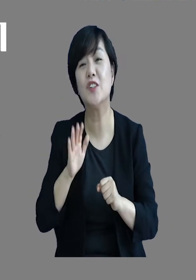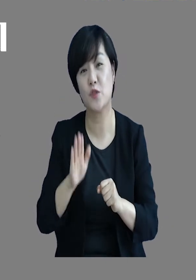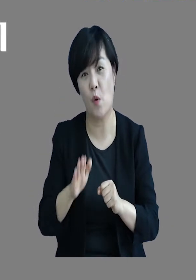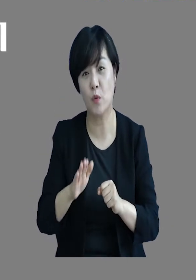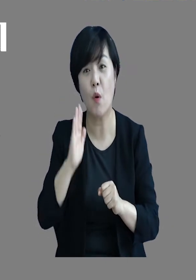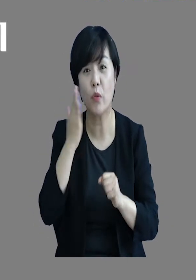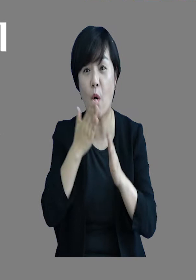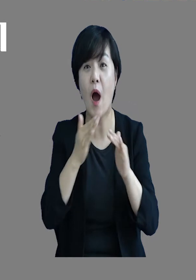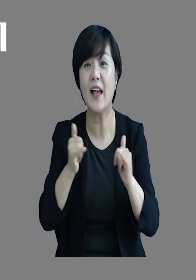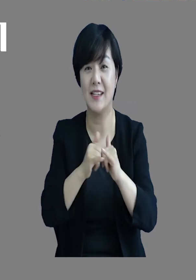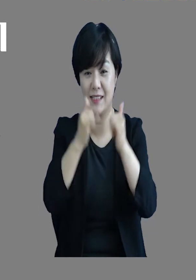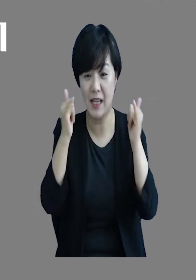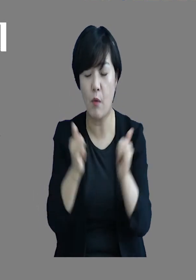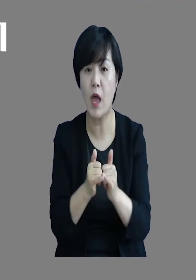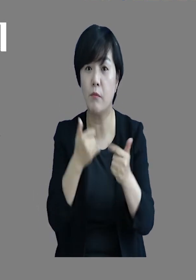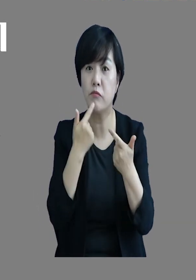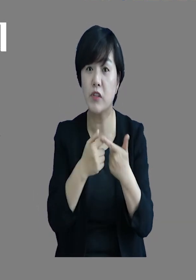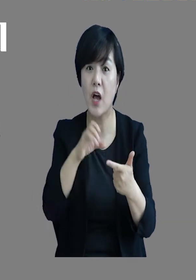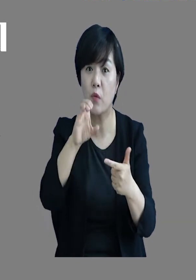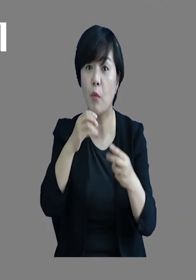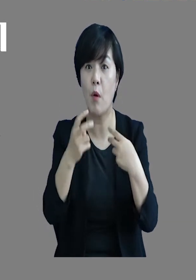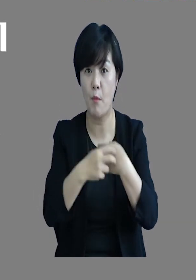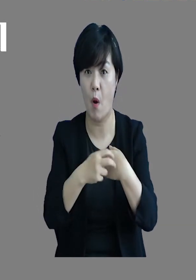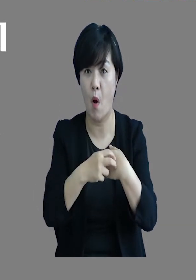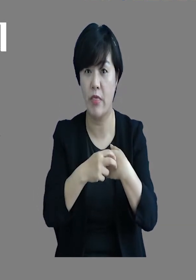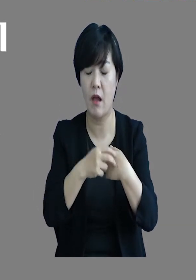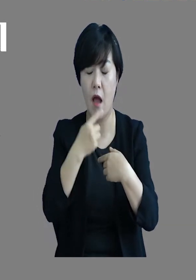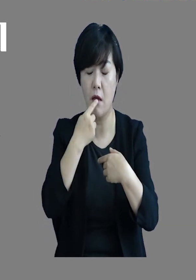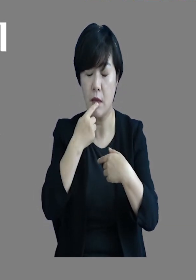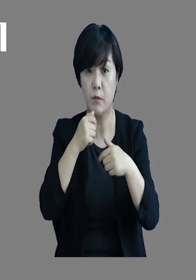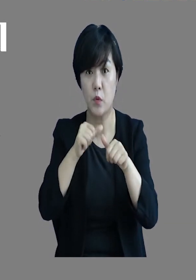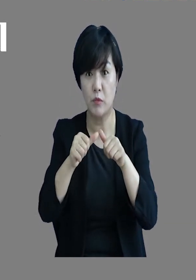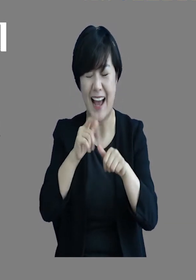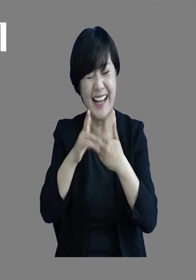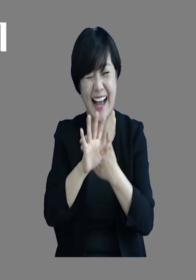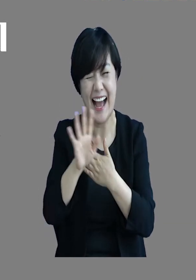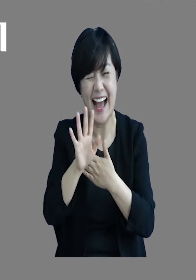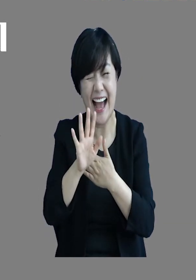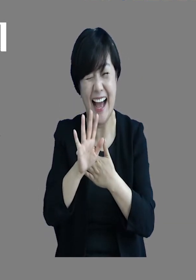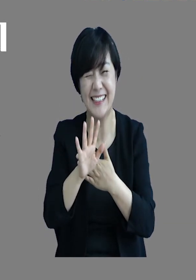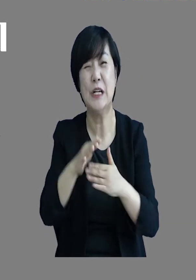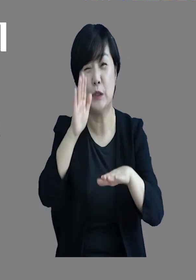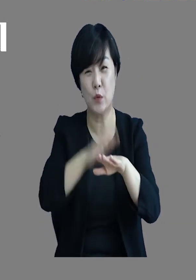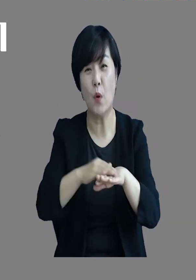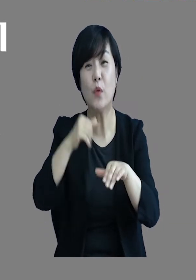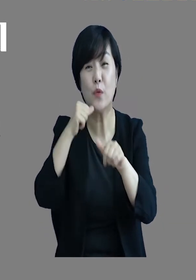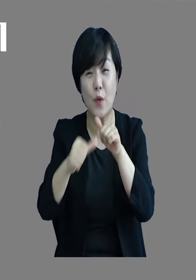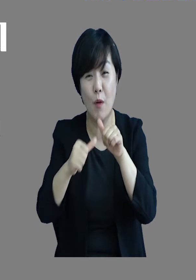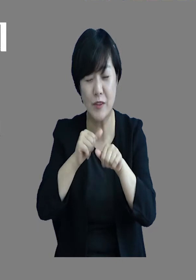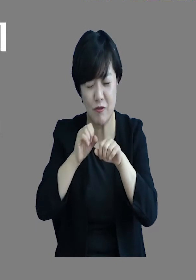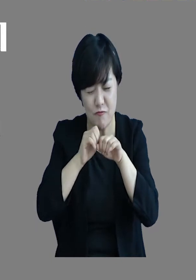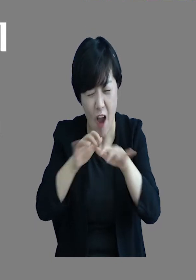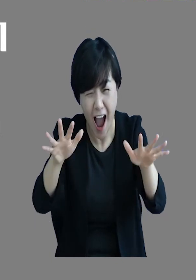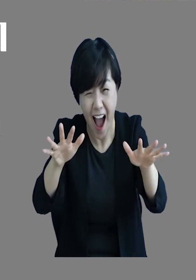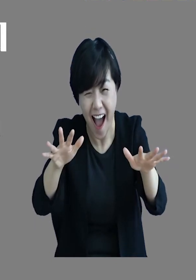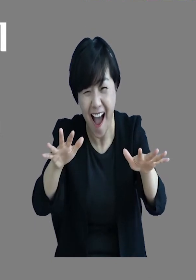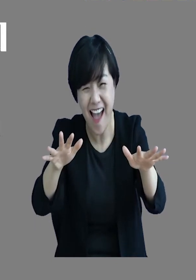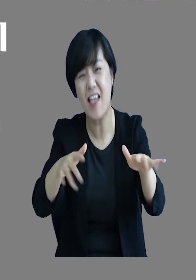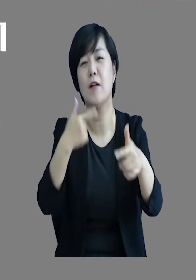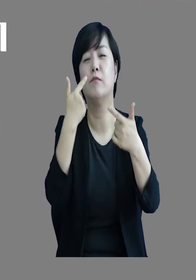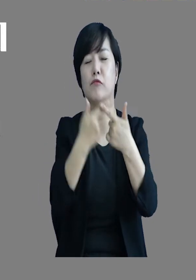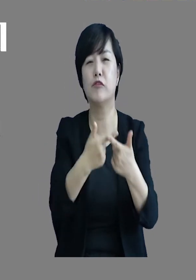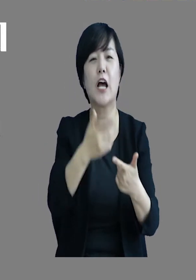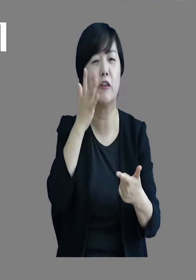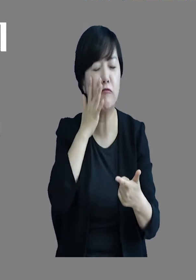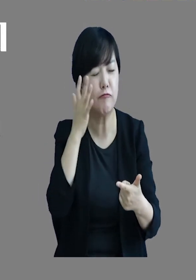정도로 농인들 사이에 부산 성모병원이 아니죠. 이 손소문이 나면서